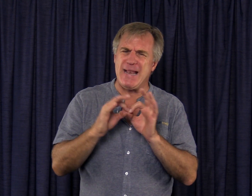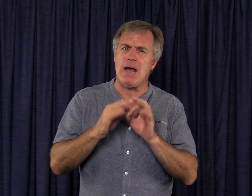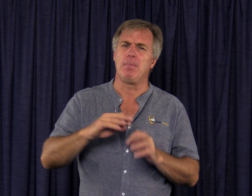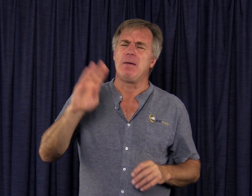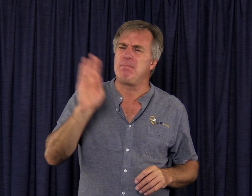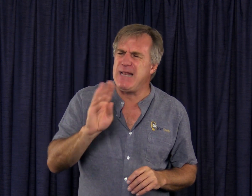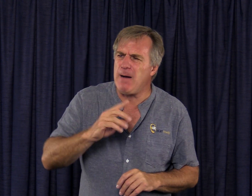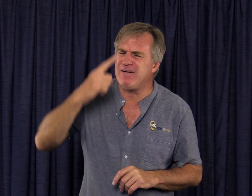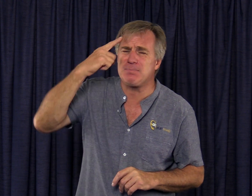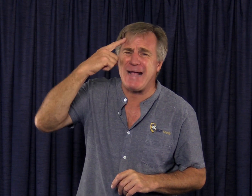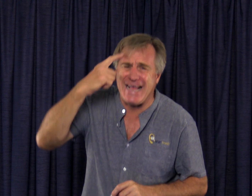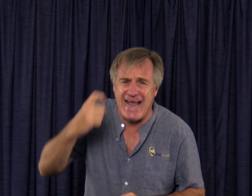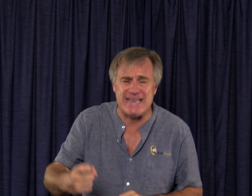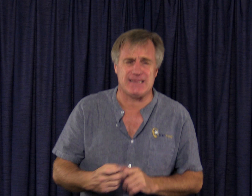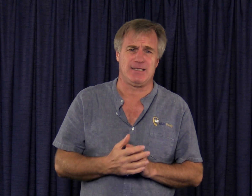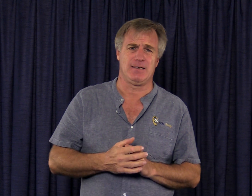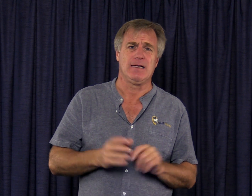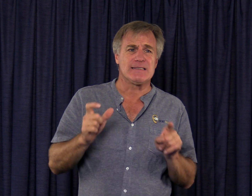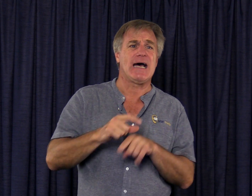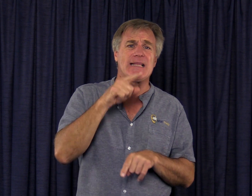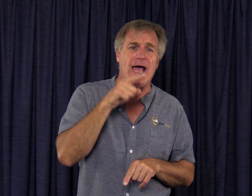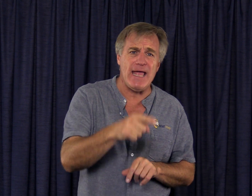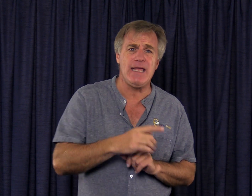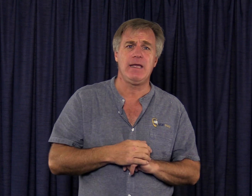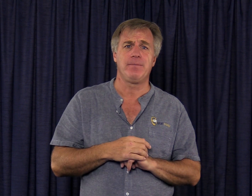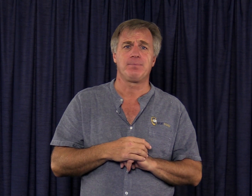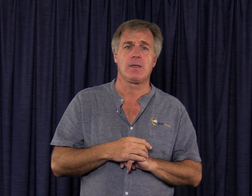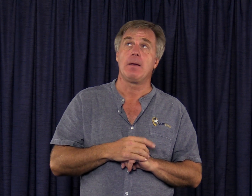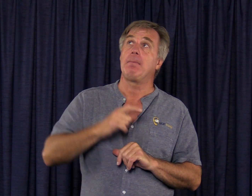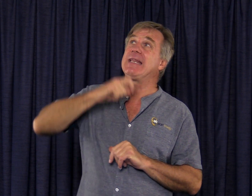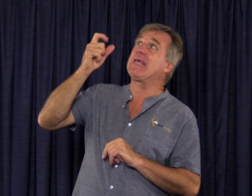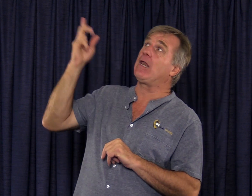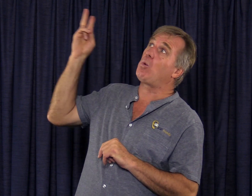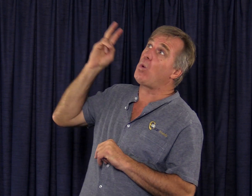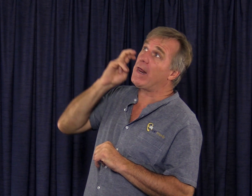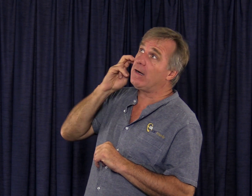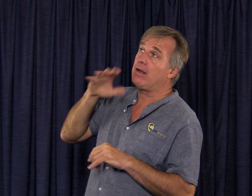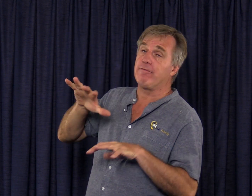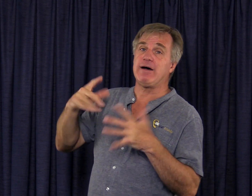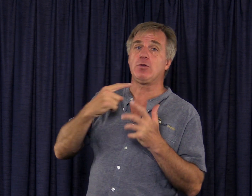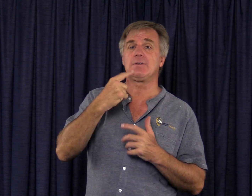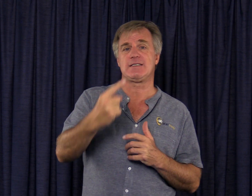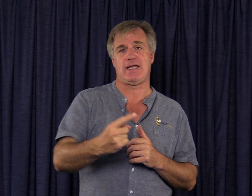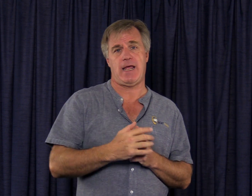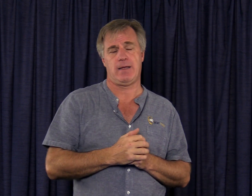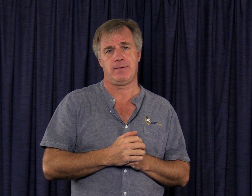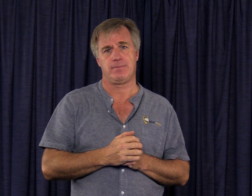Bileam. Bileam was bekend dat hy by die Here hoor wat om te sê